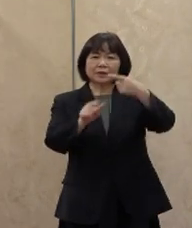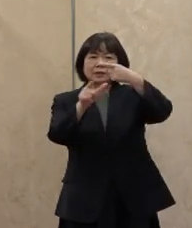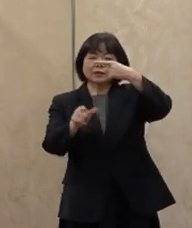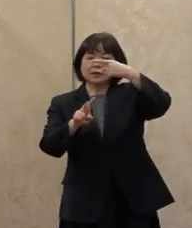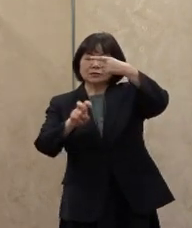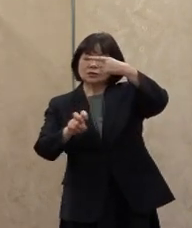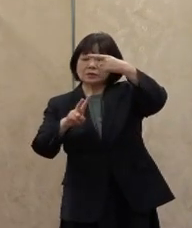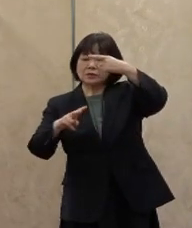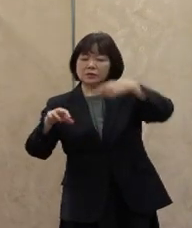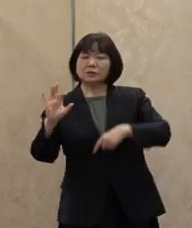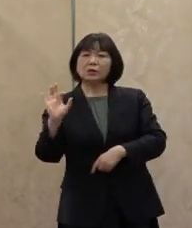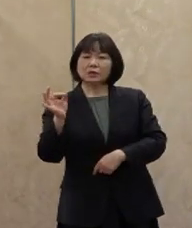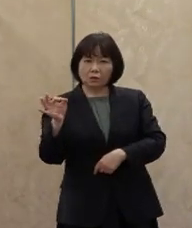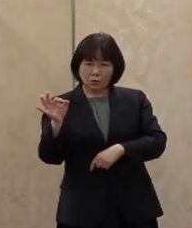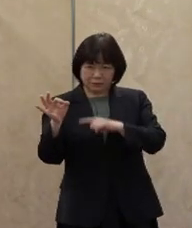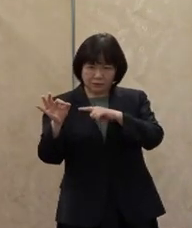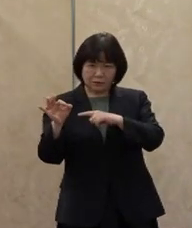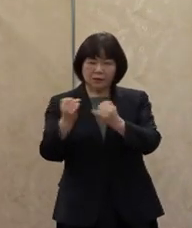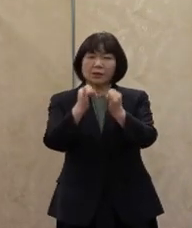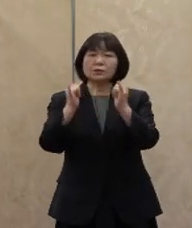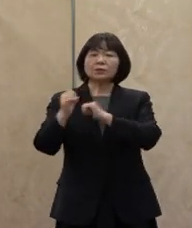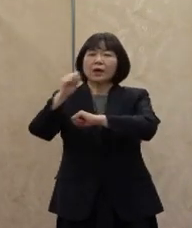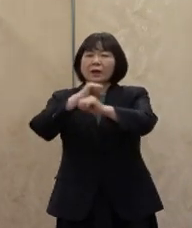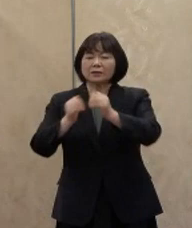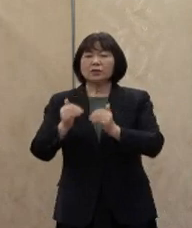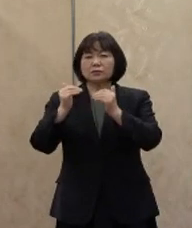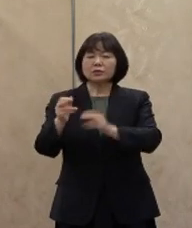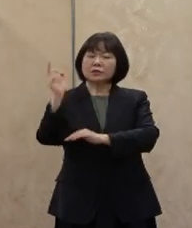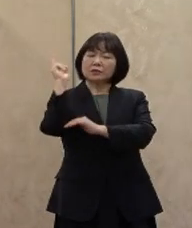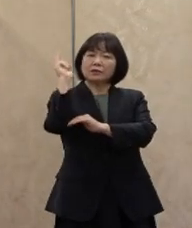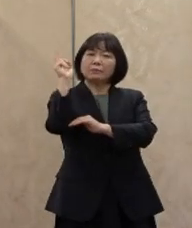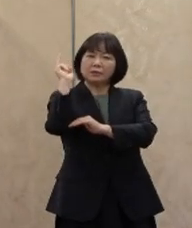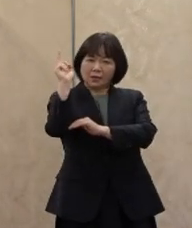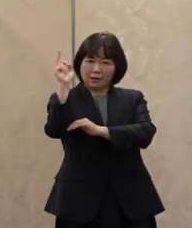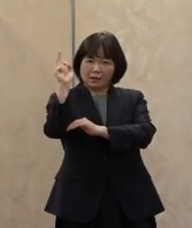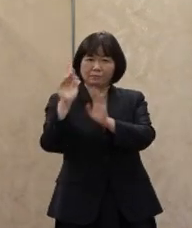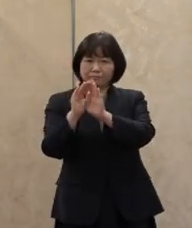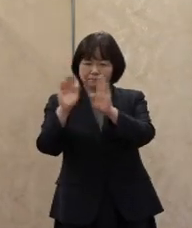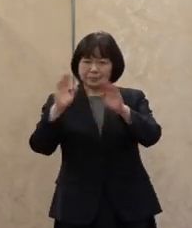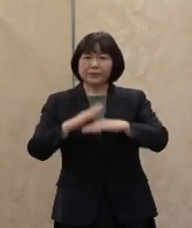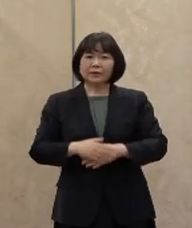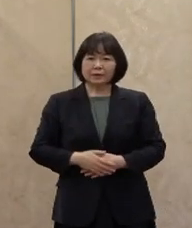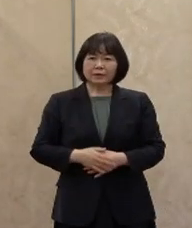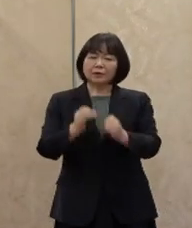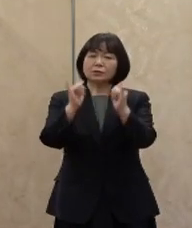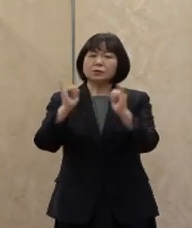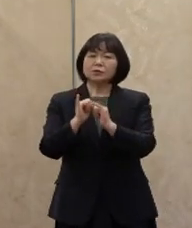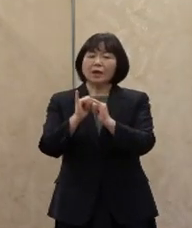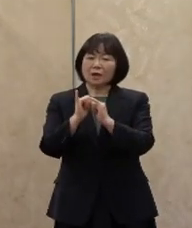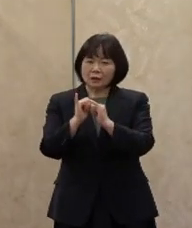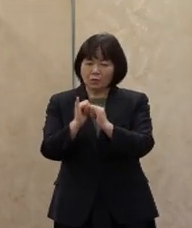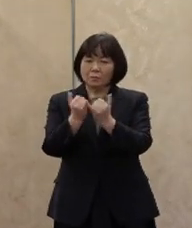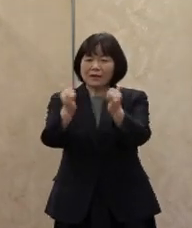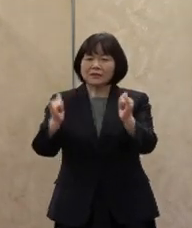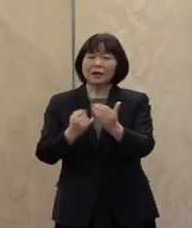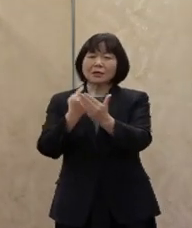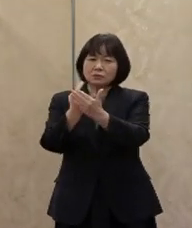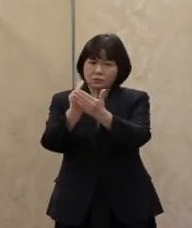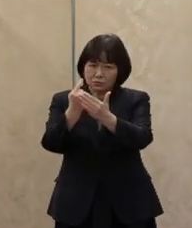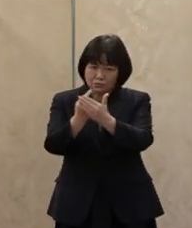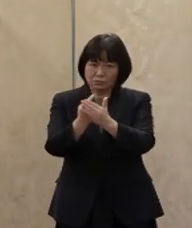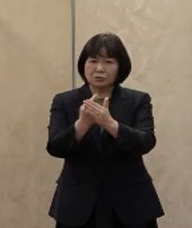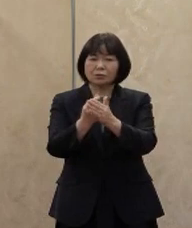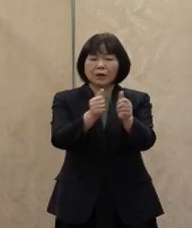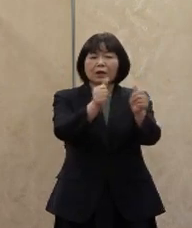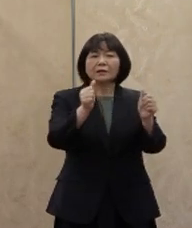22日金曜日ですけれども、女性活躍推進セミナーということで、この女性の社会進出であったり、この男性の家